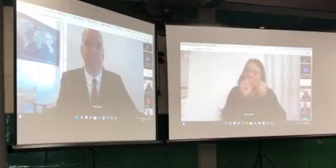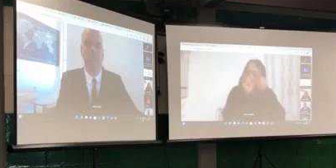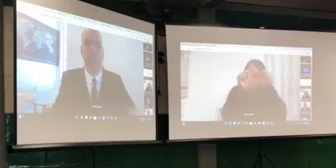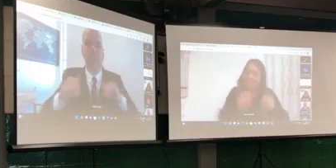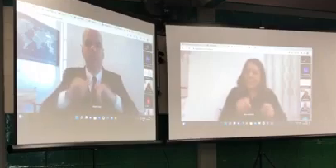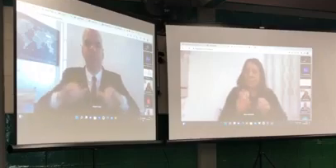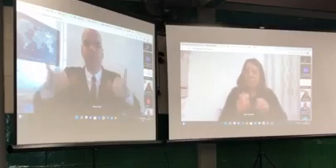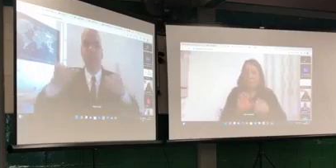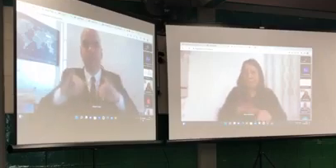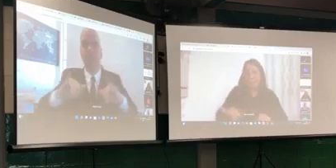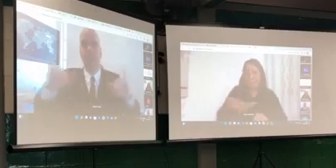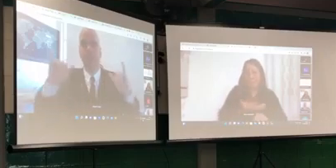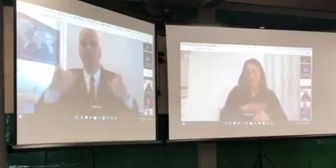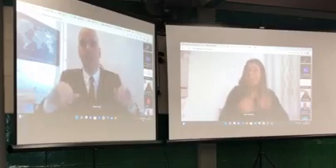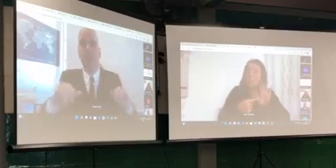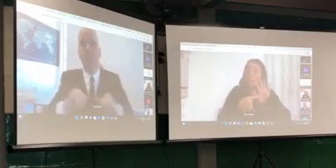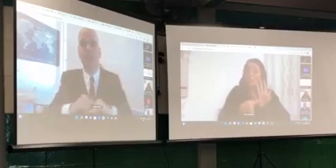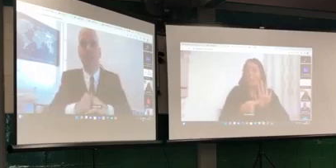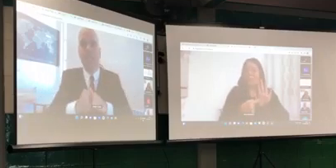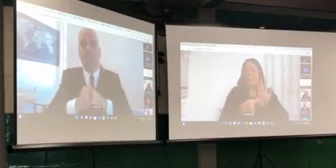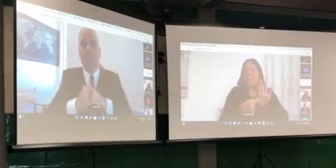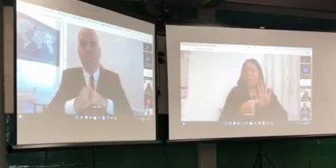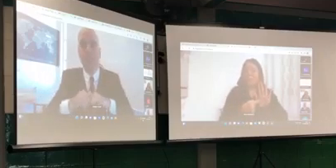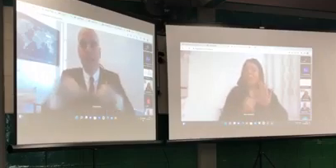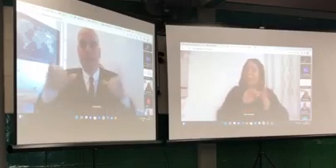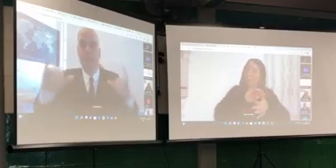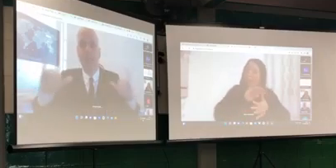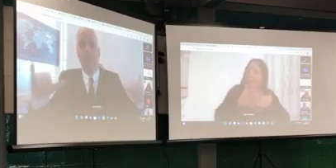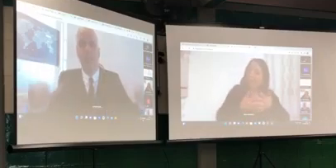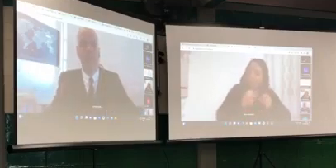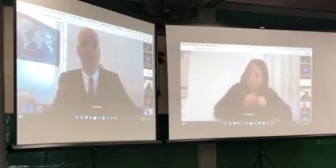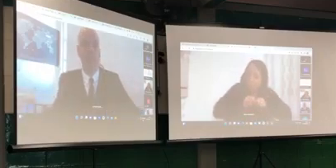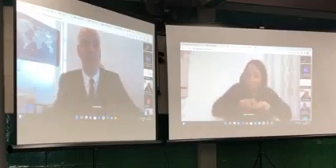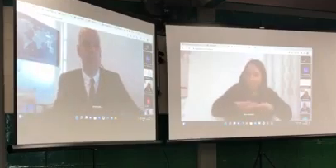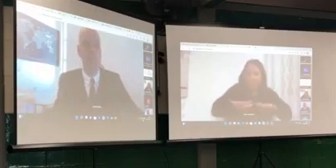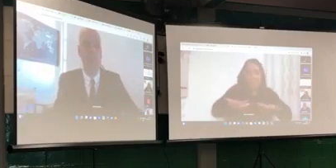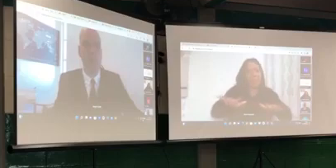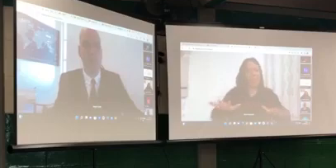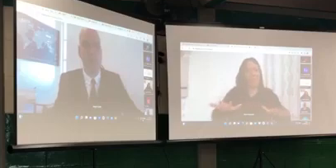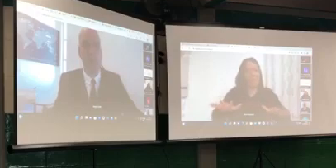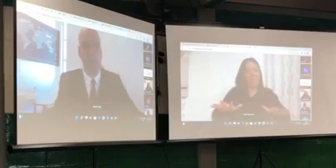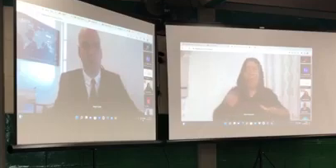isso traz, né, com que a Libra se espalhe, né? A Libra precisa disso.